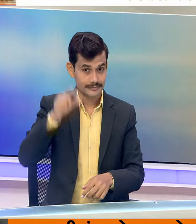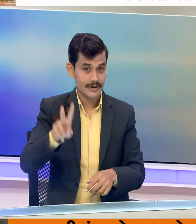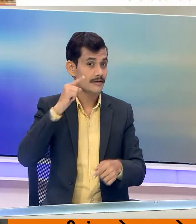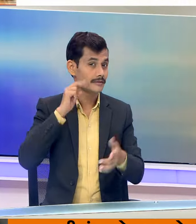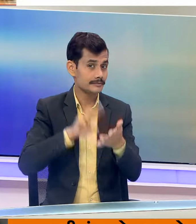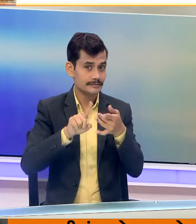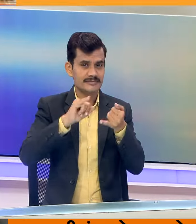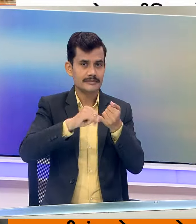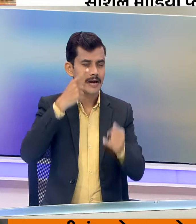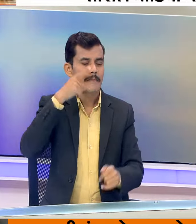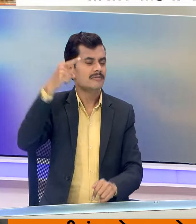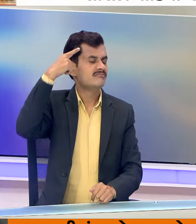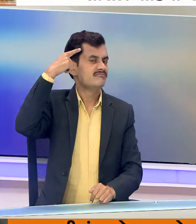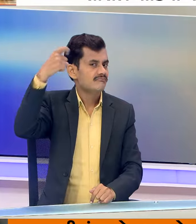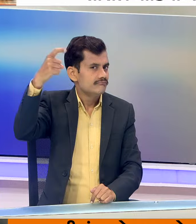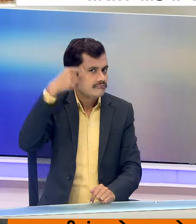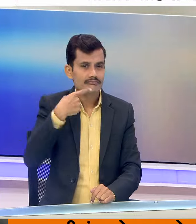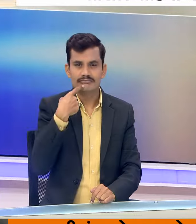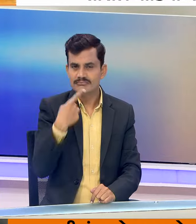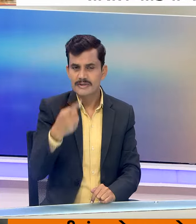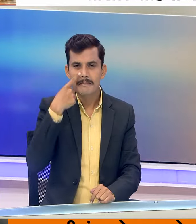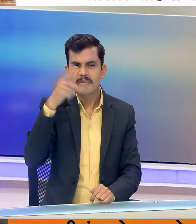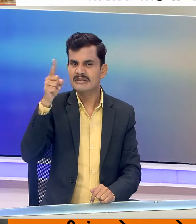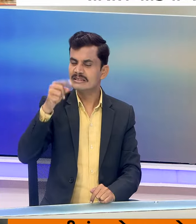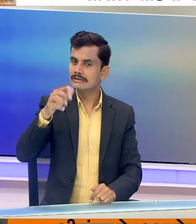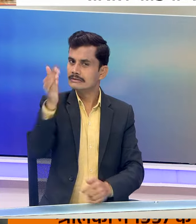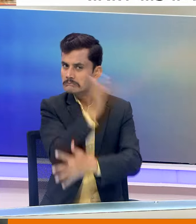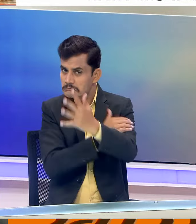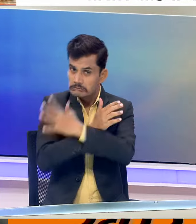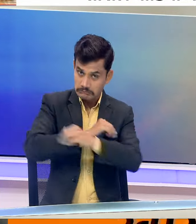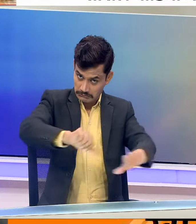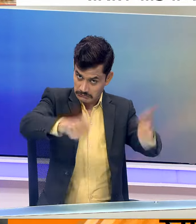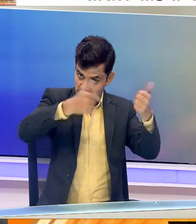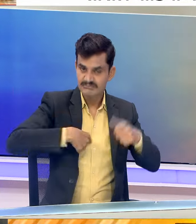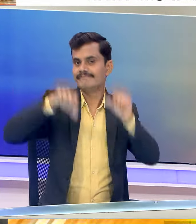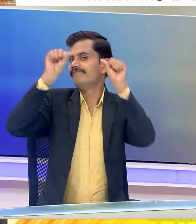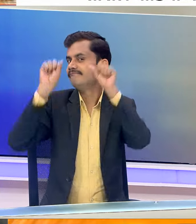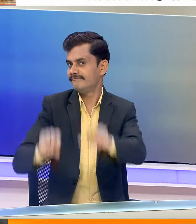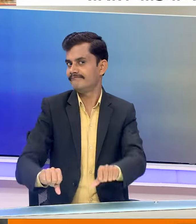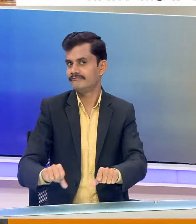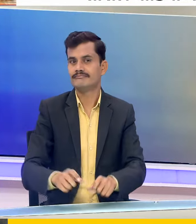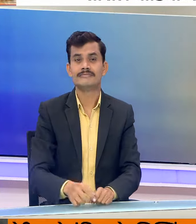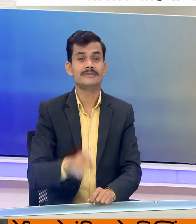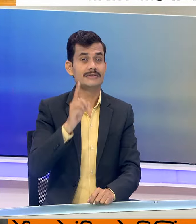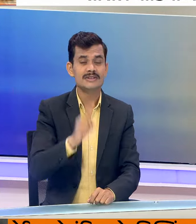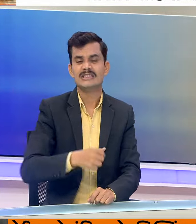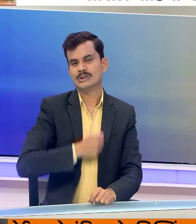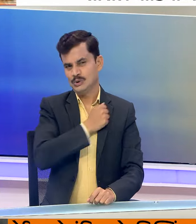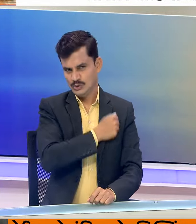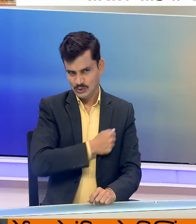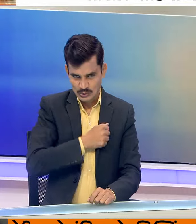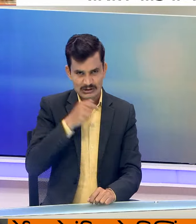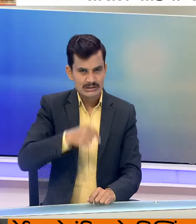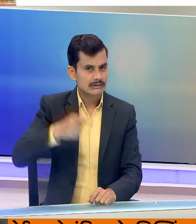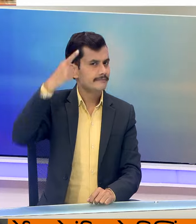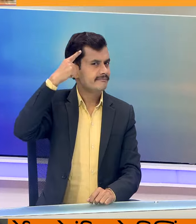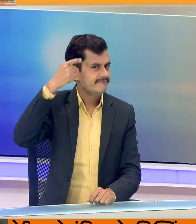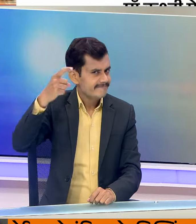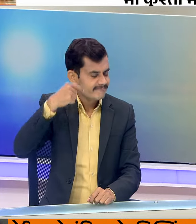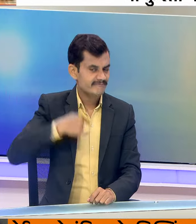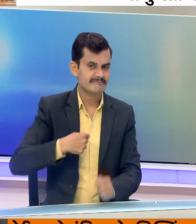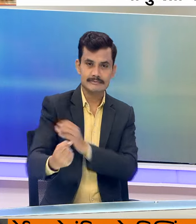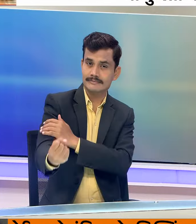अपनी मां को याद कर लिखा कि मां कुश्ती मेरे से जीत गई, मैं हार गई, माफ करना, आपका सपना